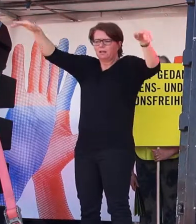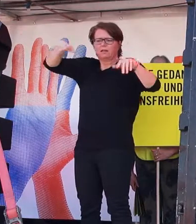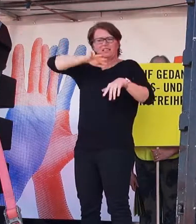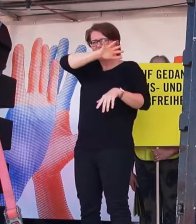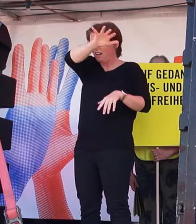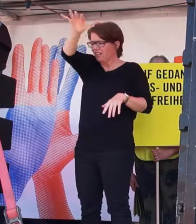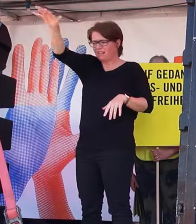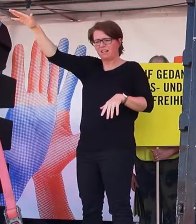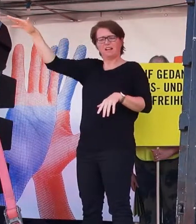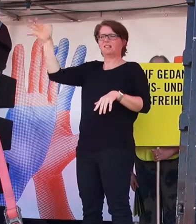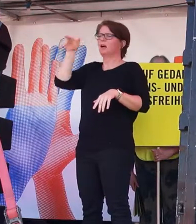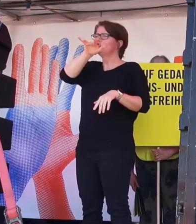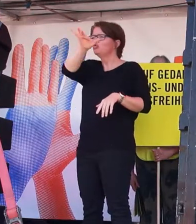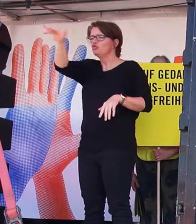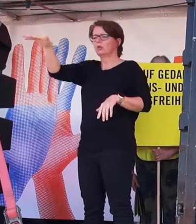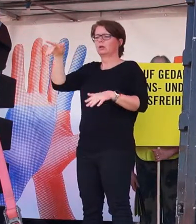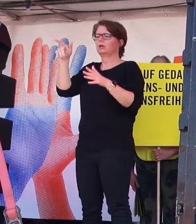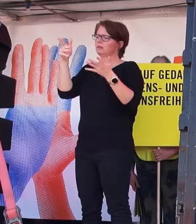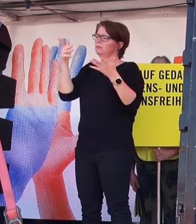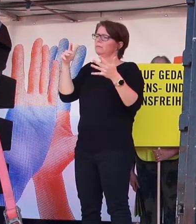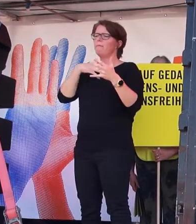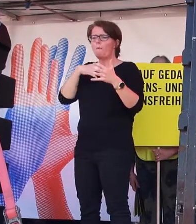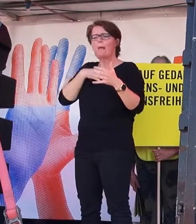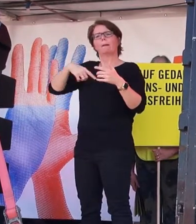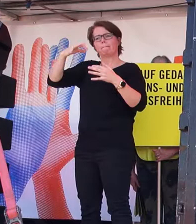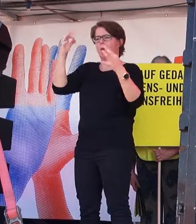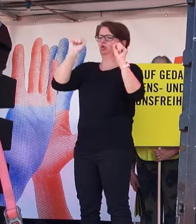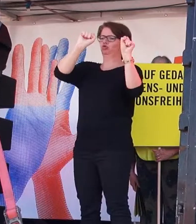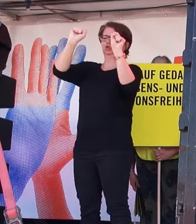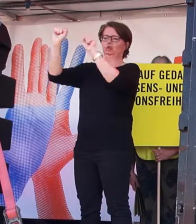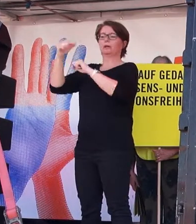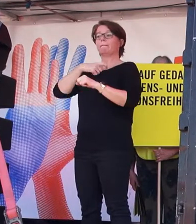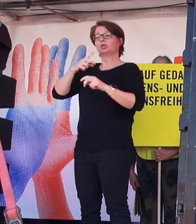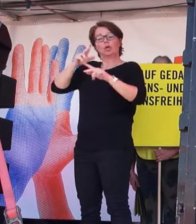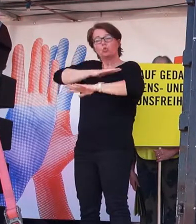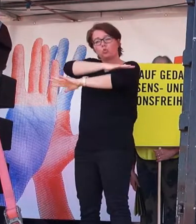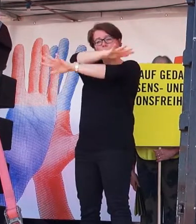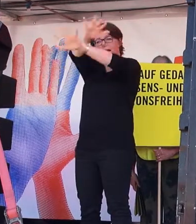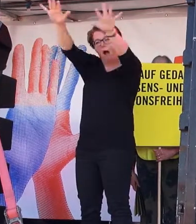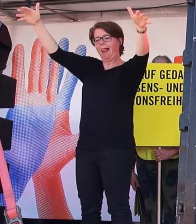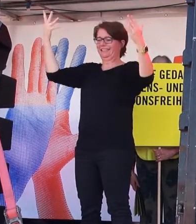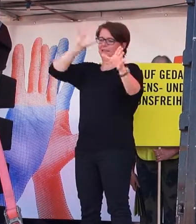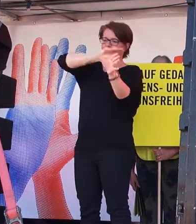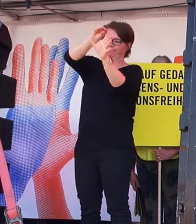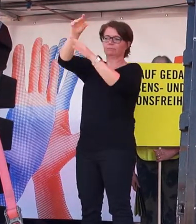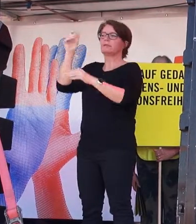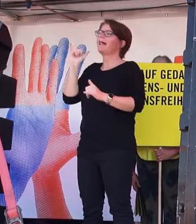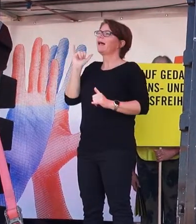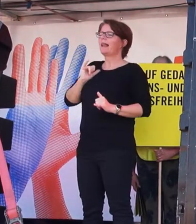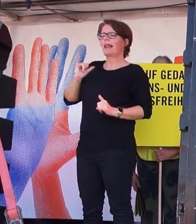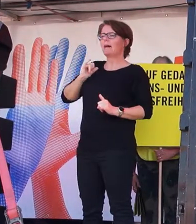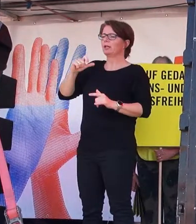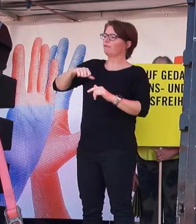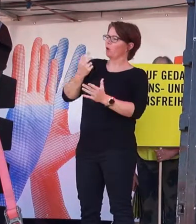verteidigt werden. Es wird jetzt darauf ankommen, dies tagtäglich zu tun, so wie ihr das heute hier tut. Und wie